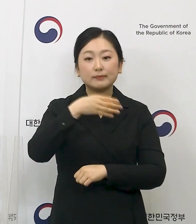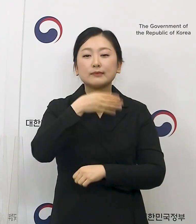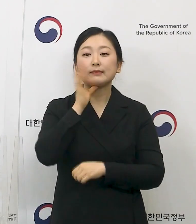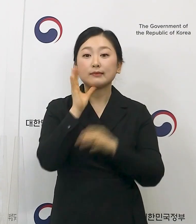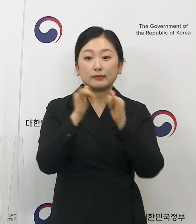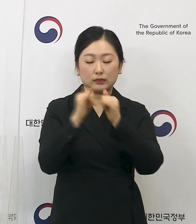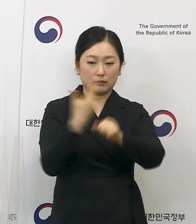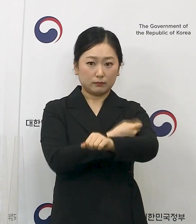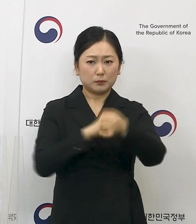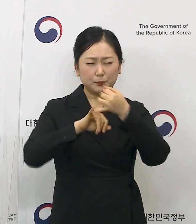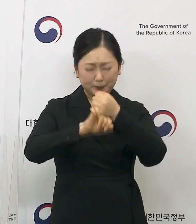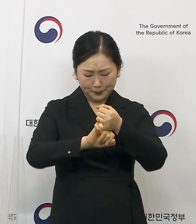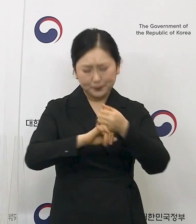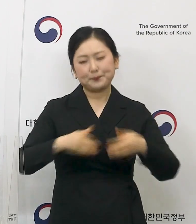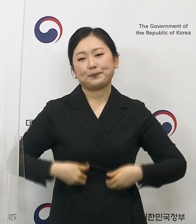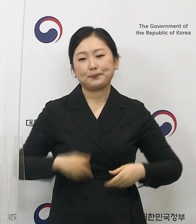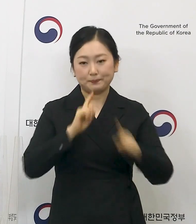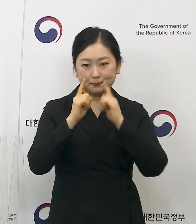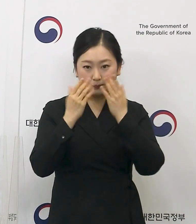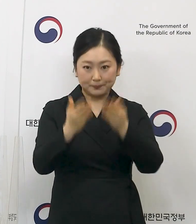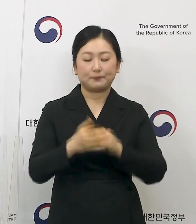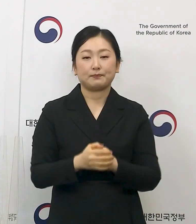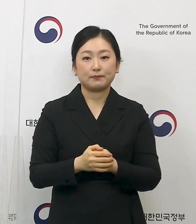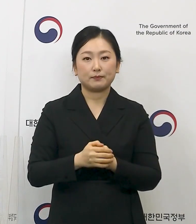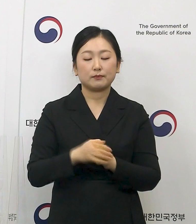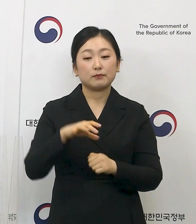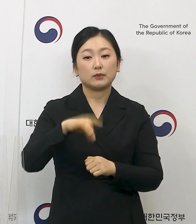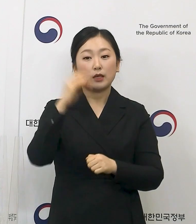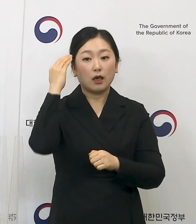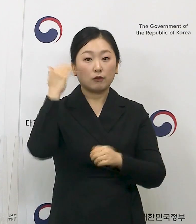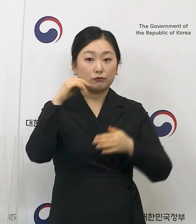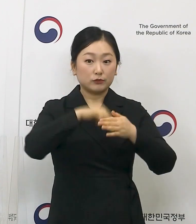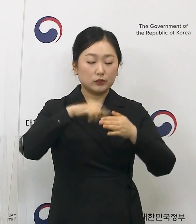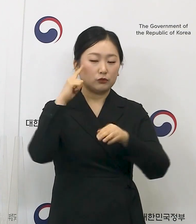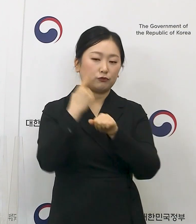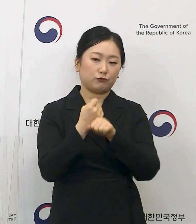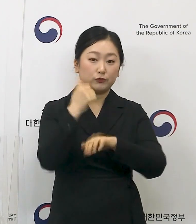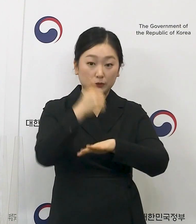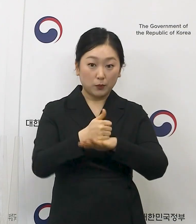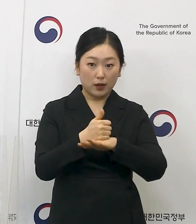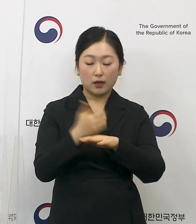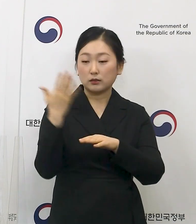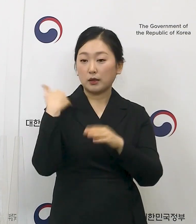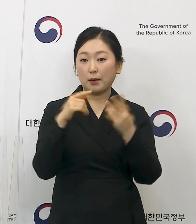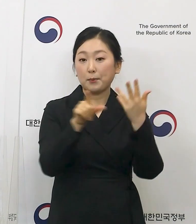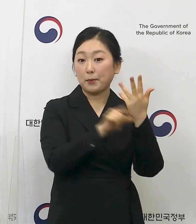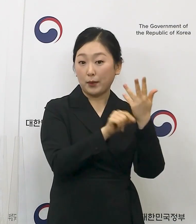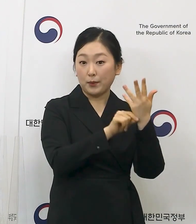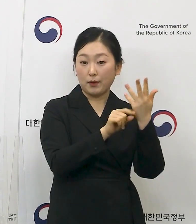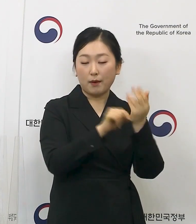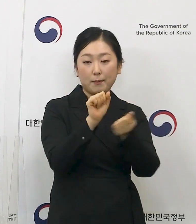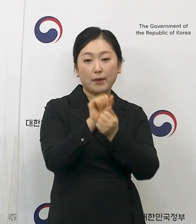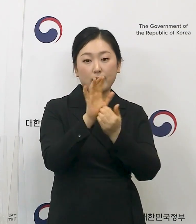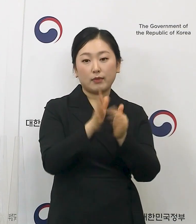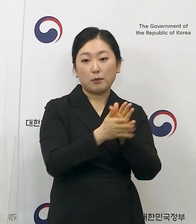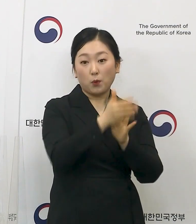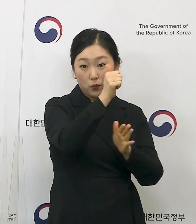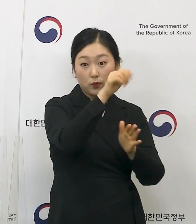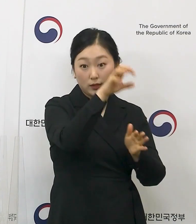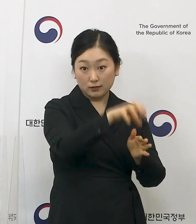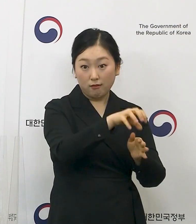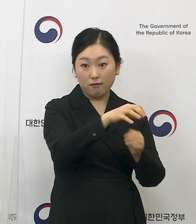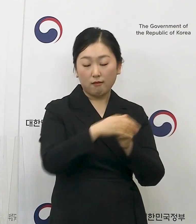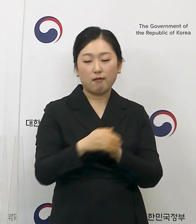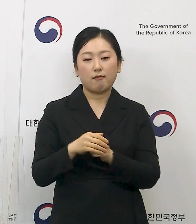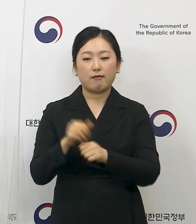합니다. 먼저 국내 연구 결과입니다. 지난 8월 방대본에서 예방접종에 따른